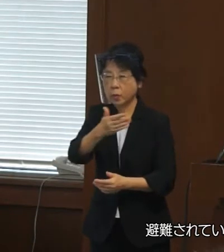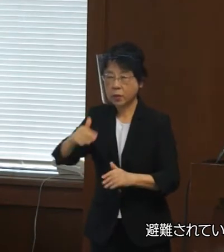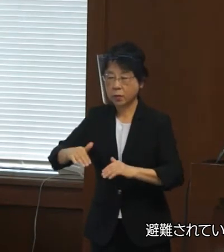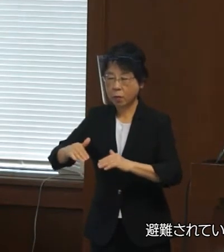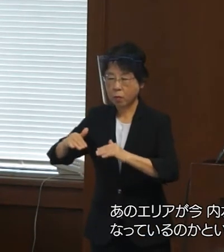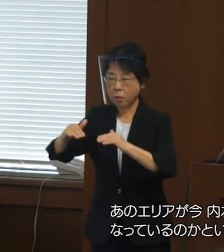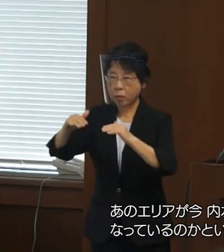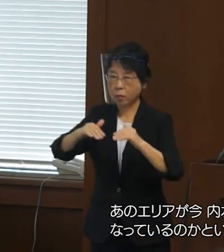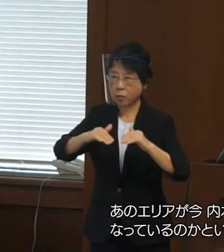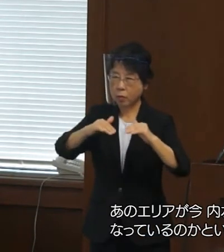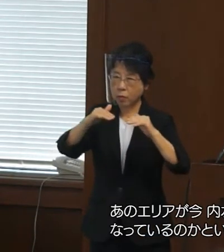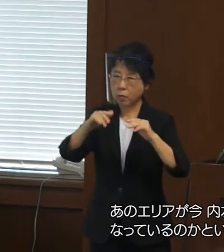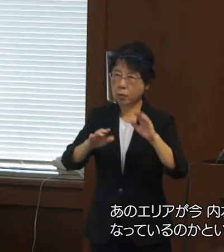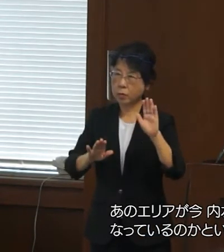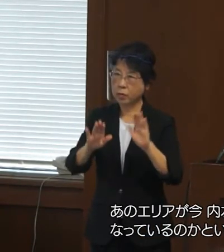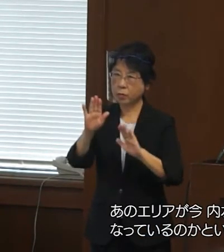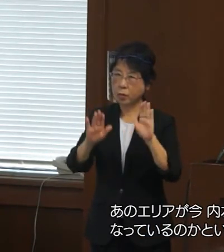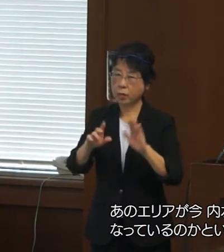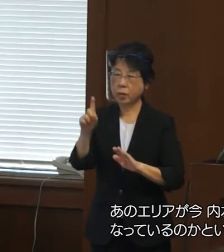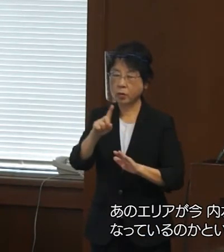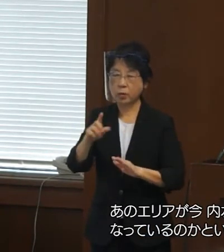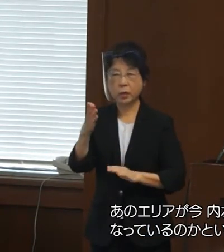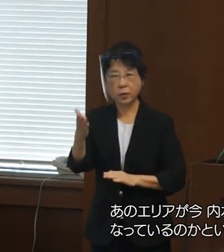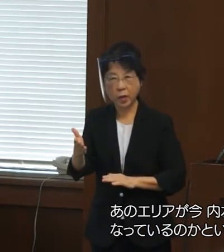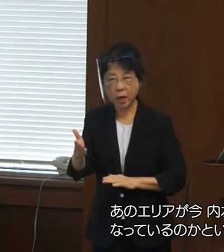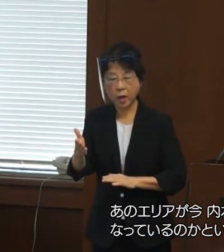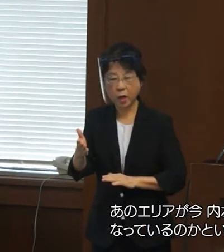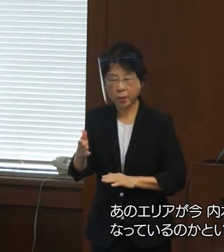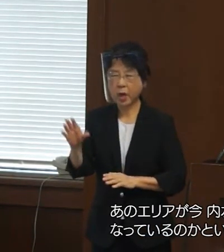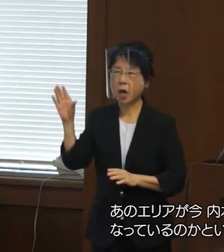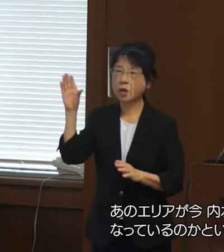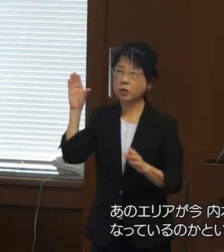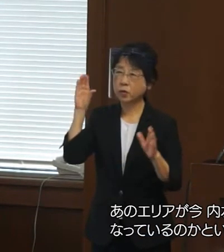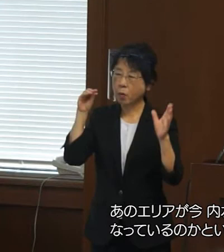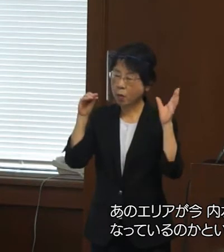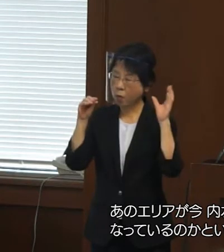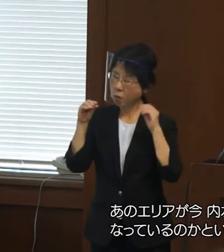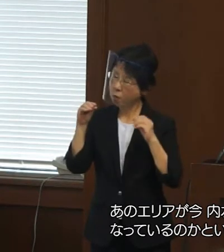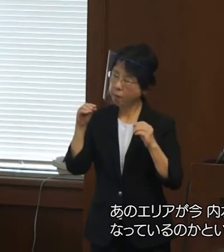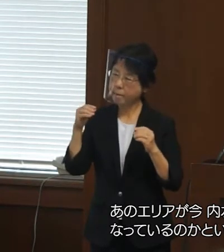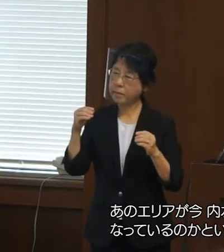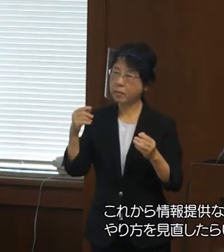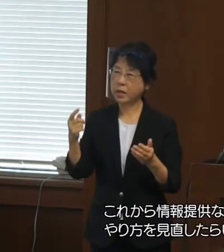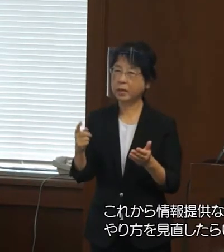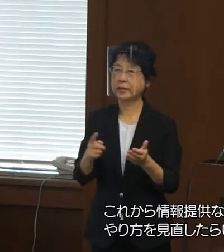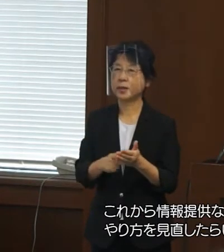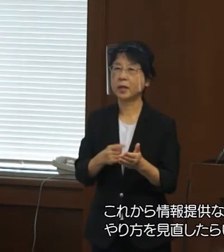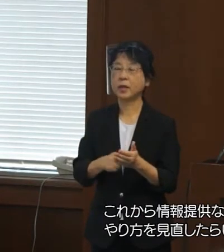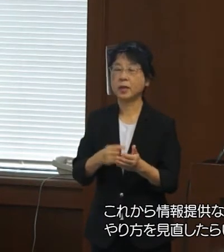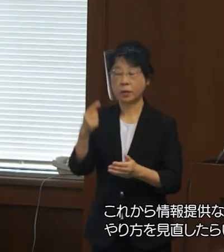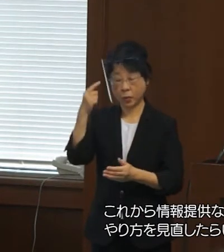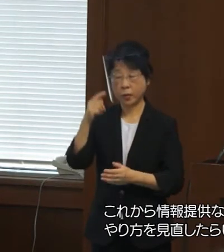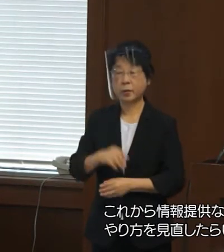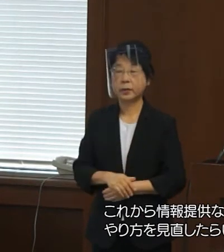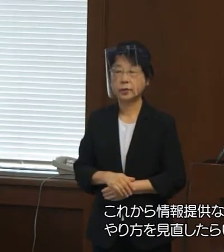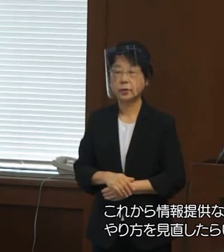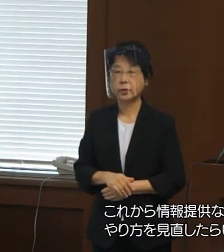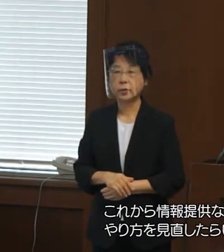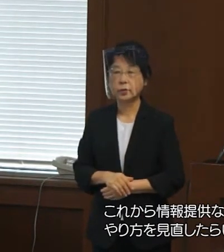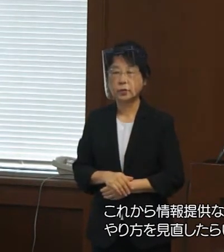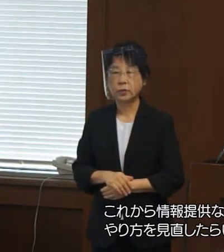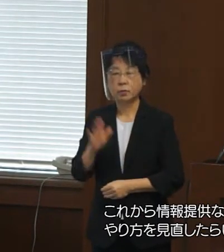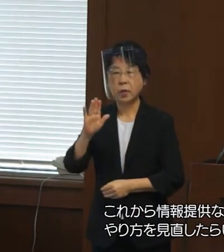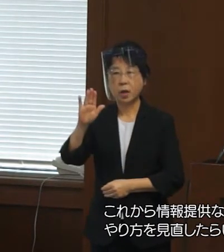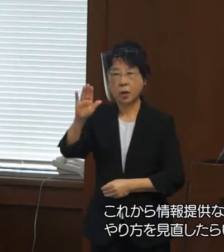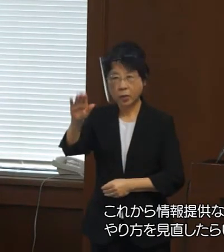ますから、あのエリアが今内水氾濫でどういう状況になっているのかっていうことについては、あのこれからの情報提供なども含